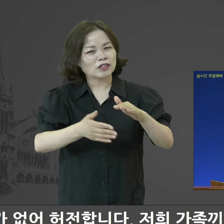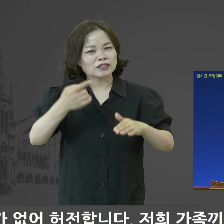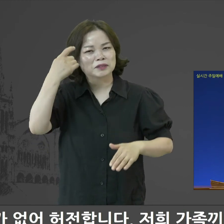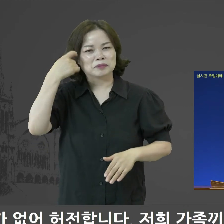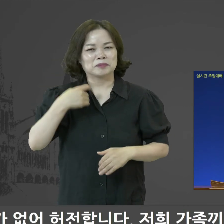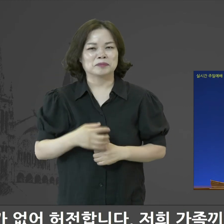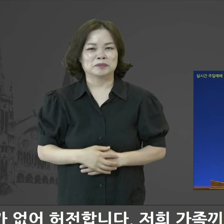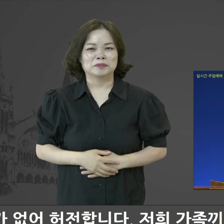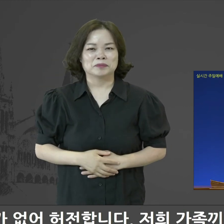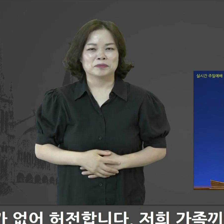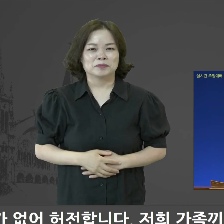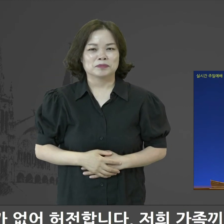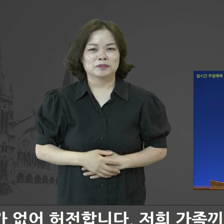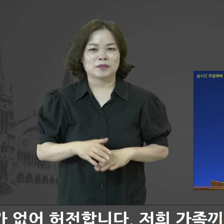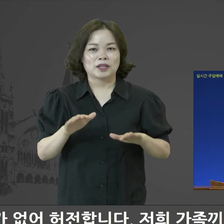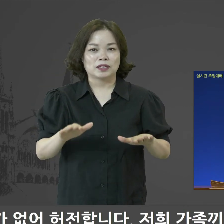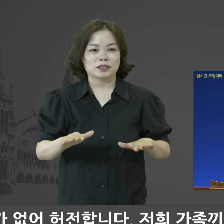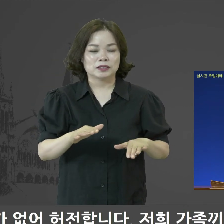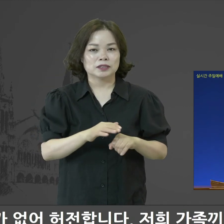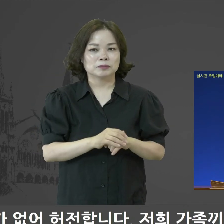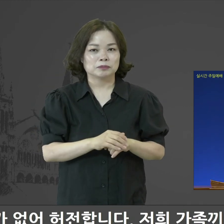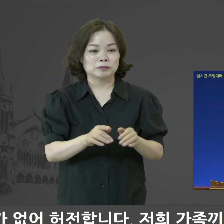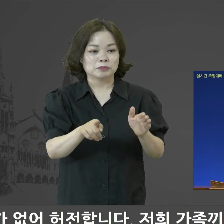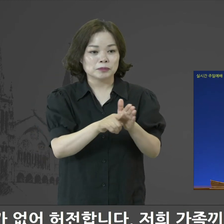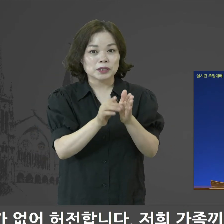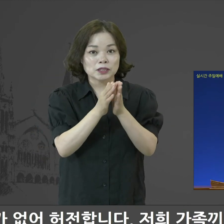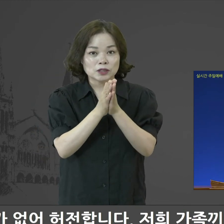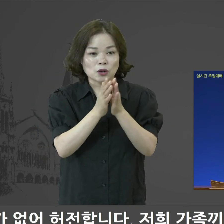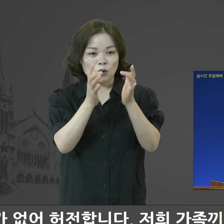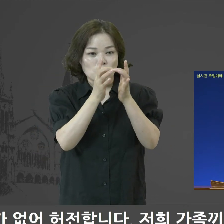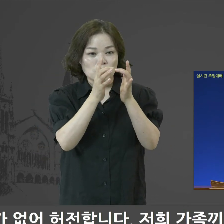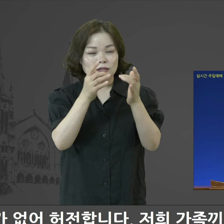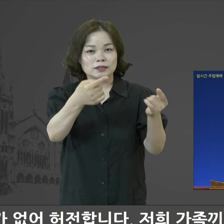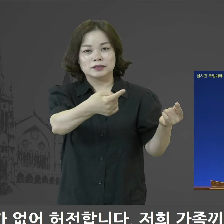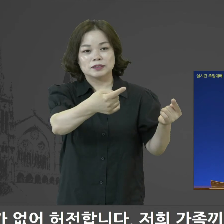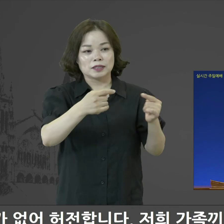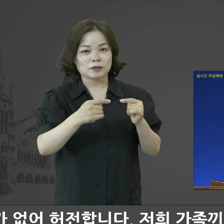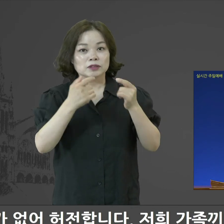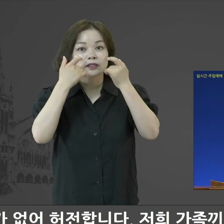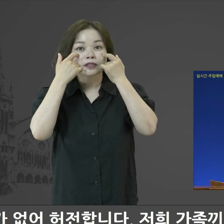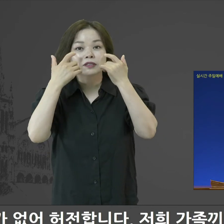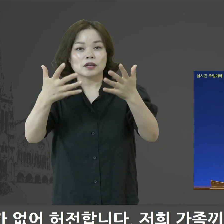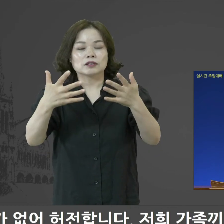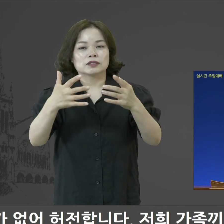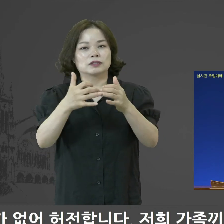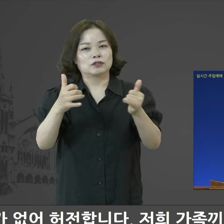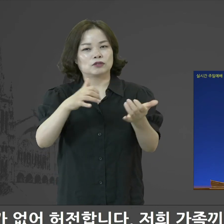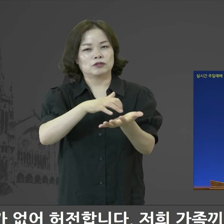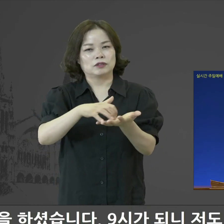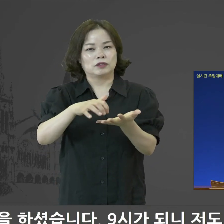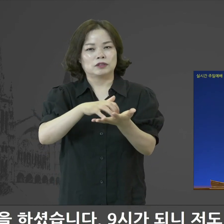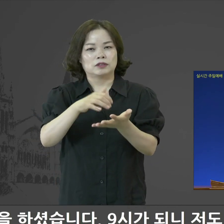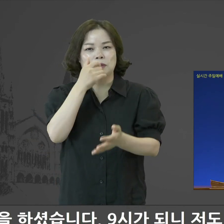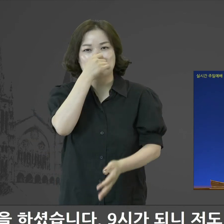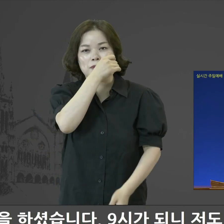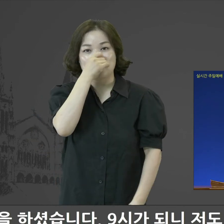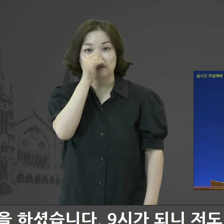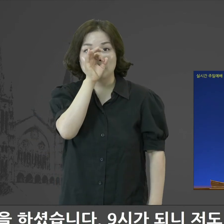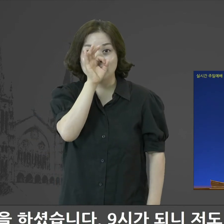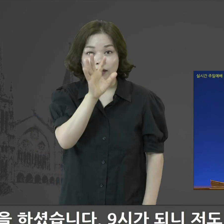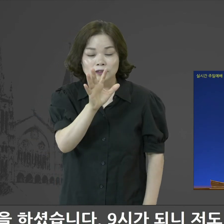허전하더라고요. 이번 밑거름 기도회는 온라인으로 참석했기 때문에 정확한 참석자들의 수를 다 파악할 수